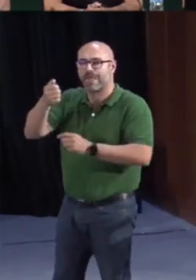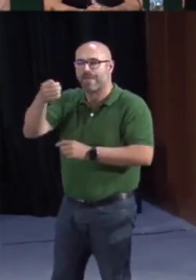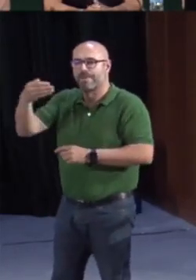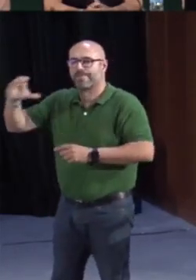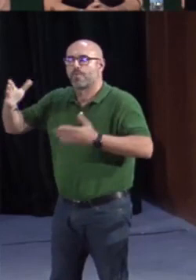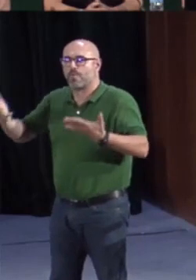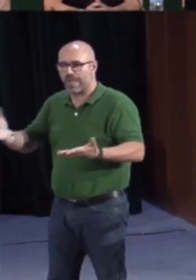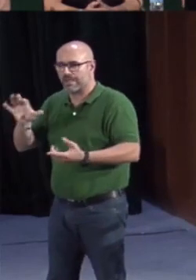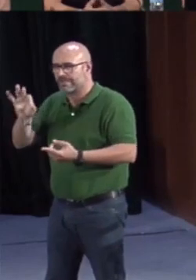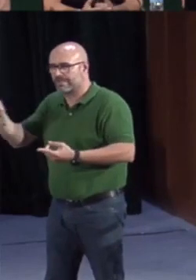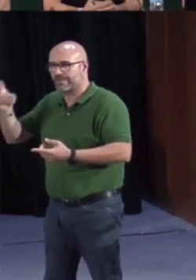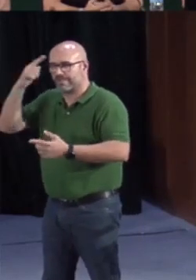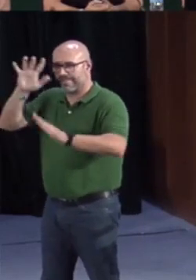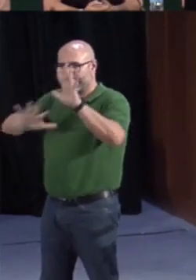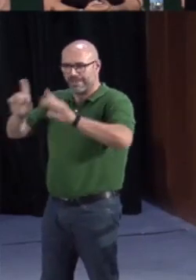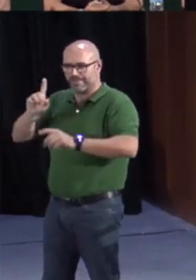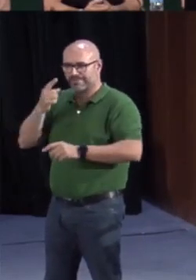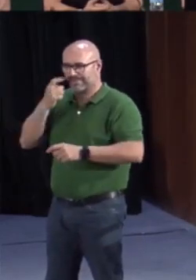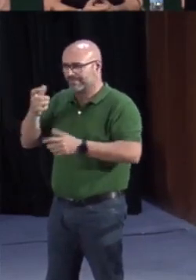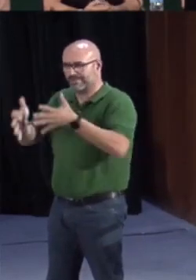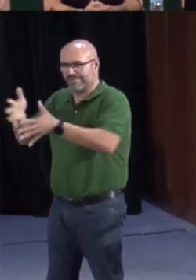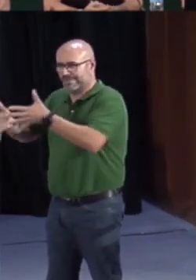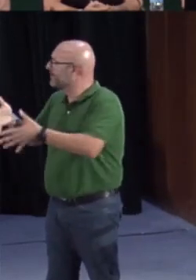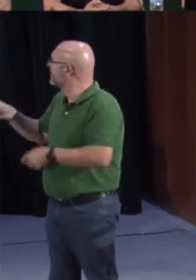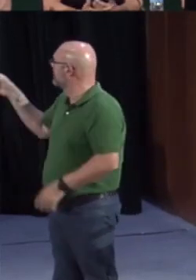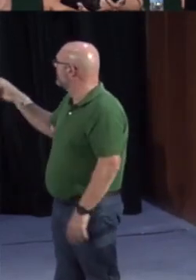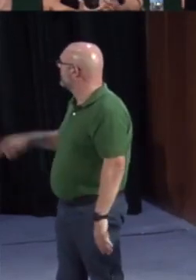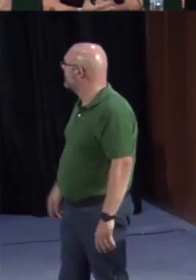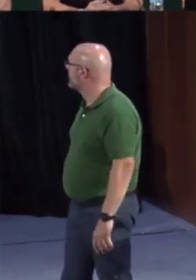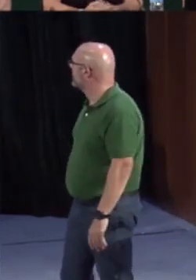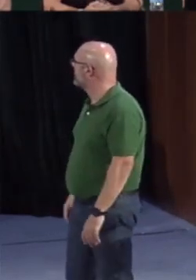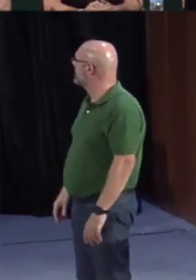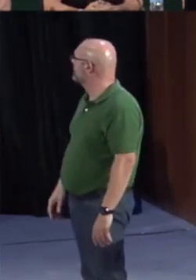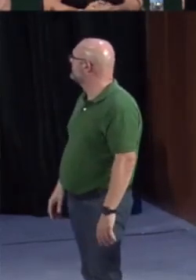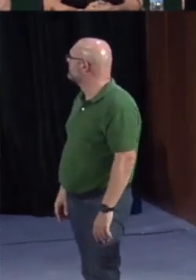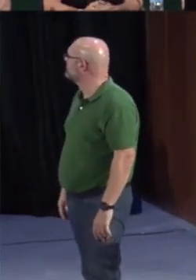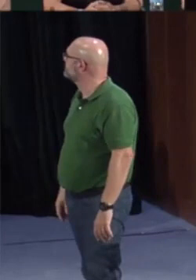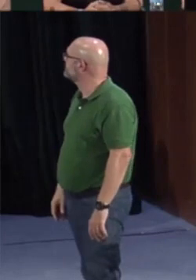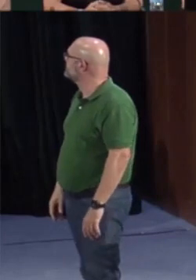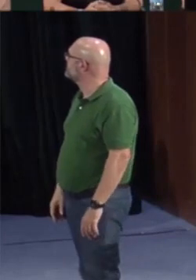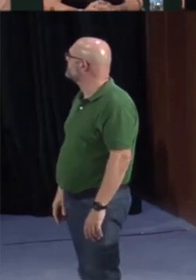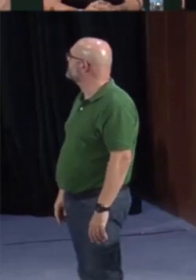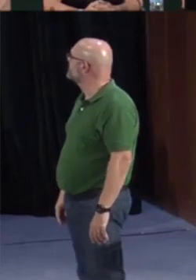A continuación, el alumno simplemente tiene que marcar cada una de estas respuestas en una plantilla escrita.